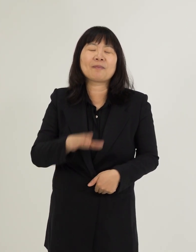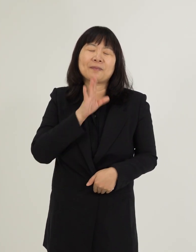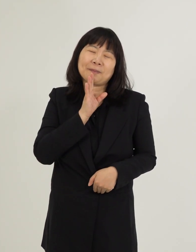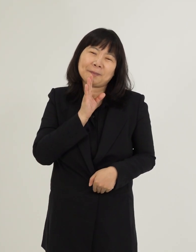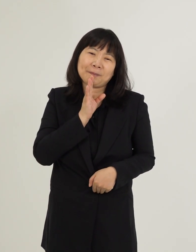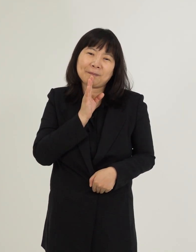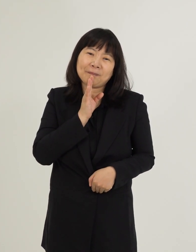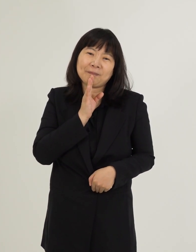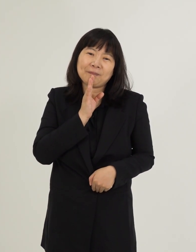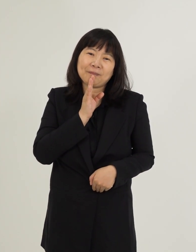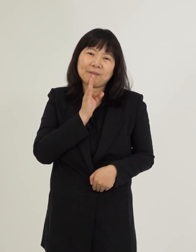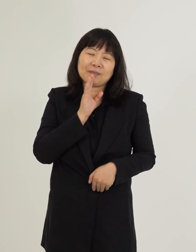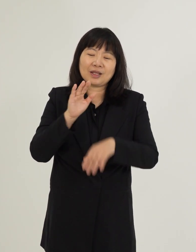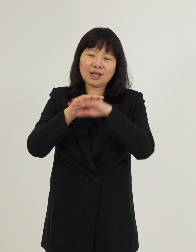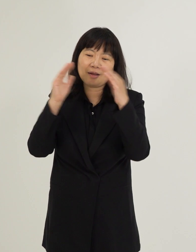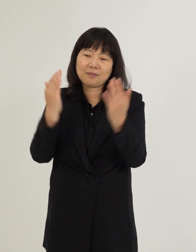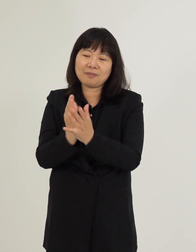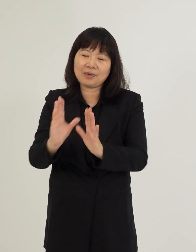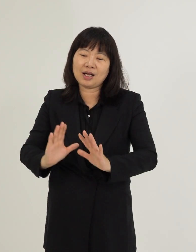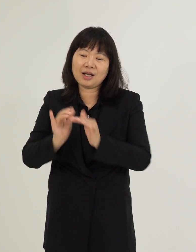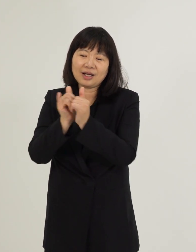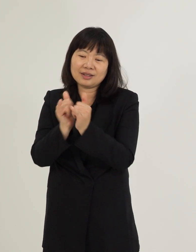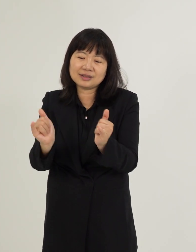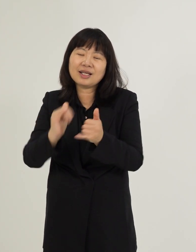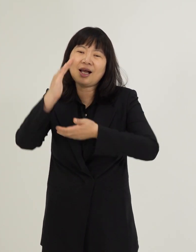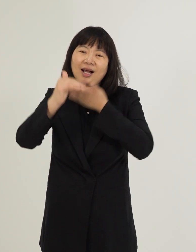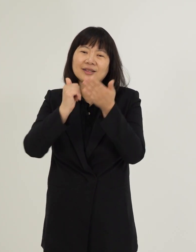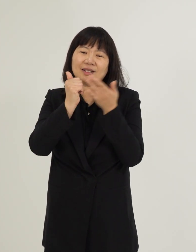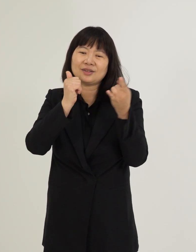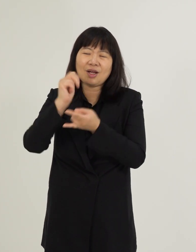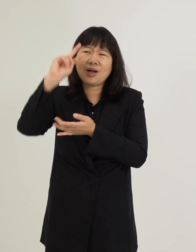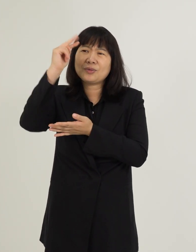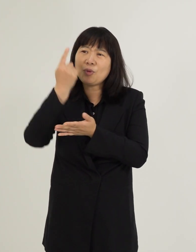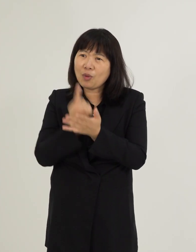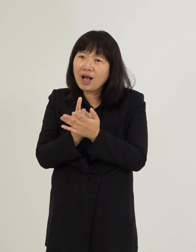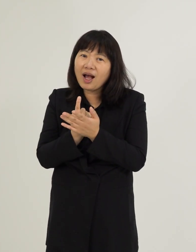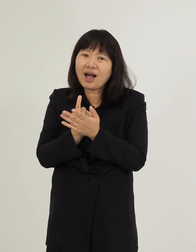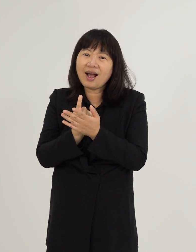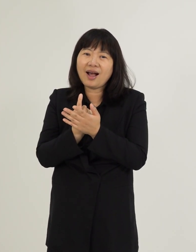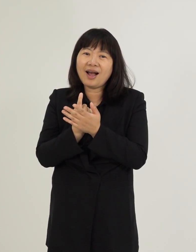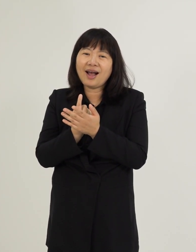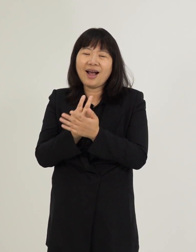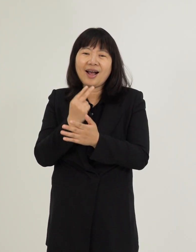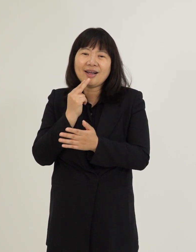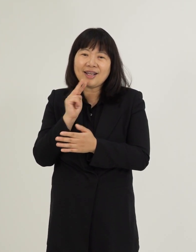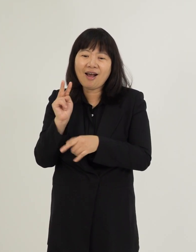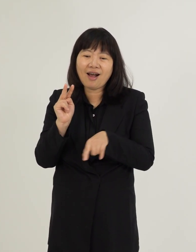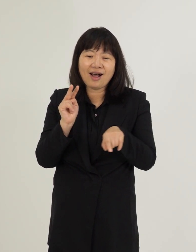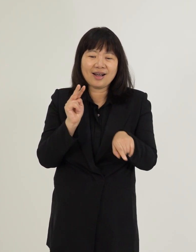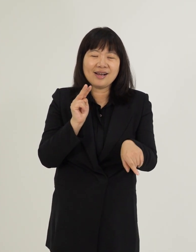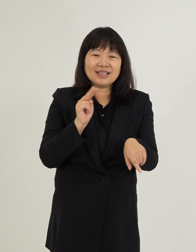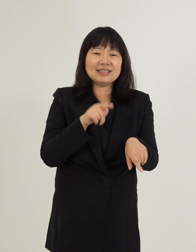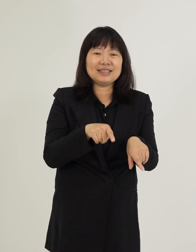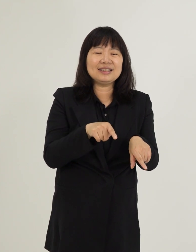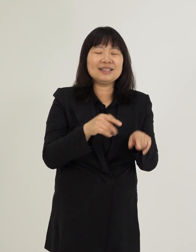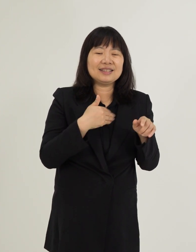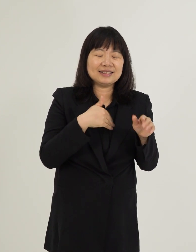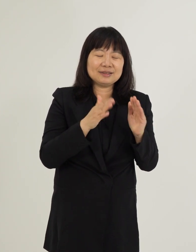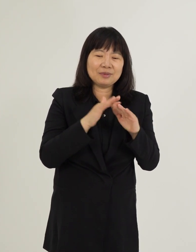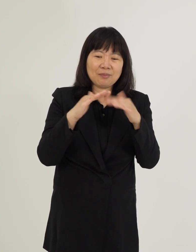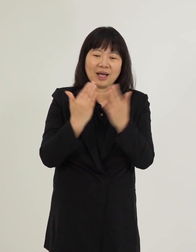그렇습니다. 만민이 하나님께로 돌아와야만 가능해지는 예언이에요. 맞죠,